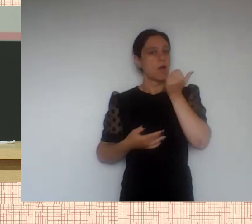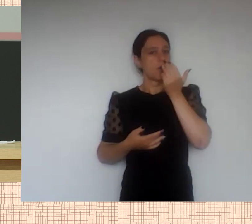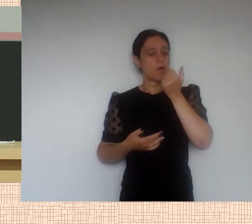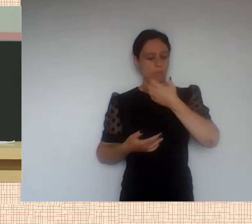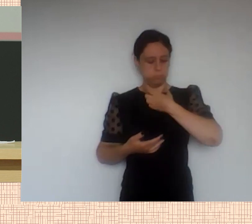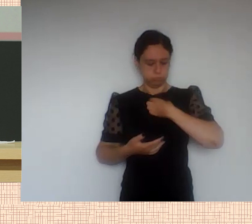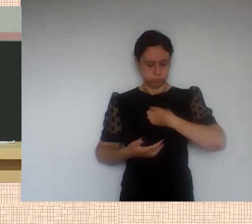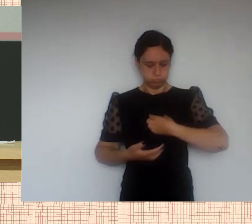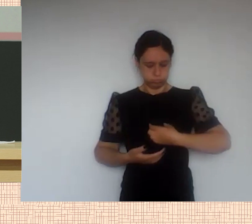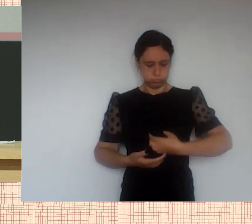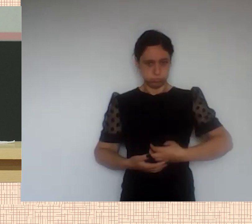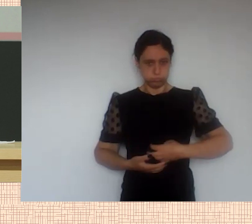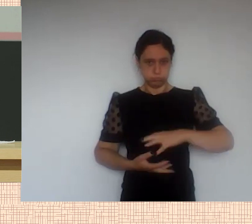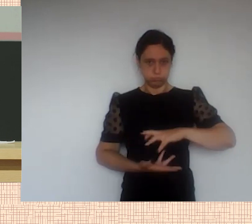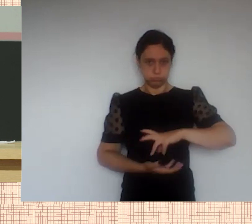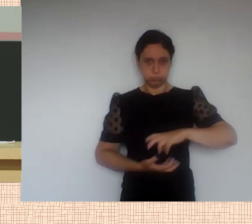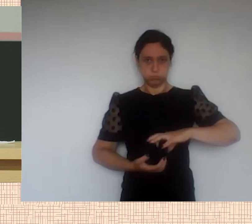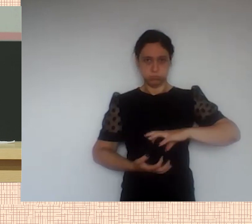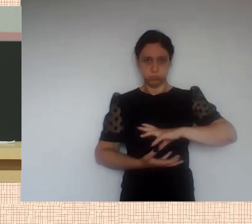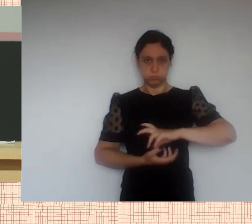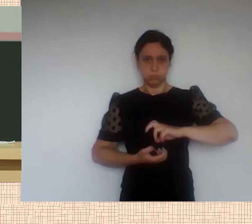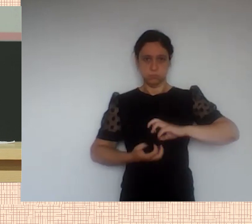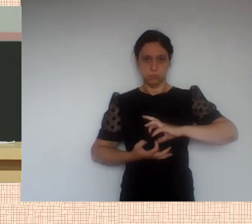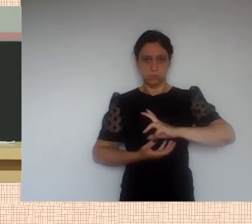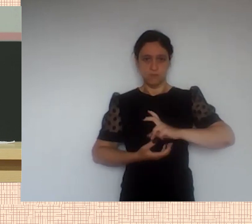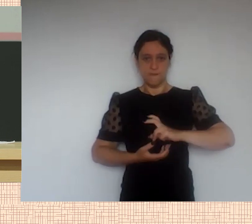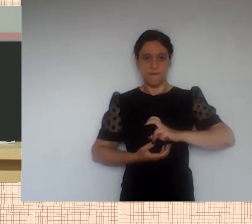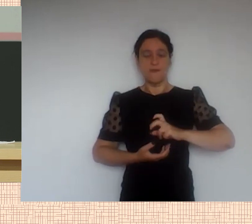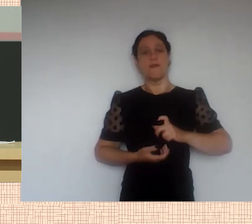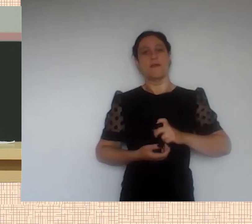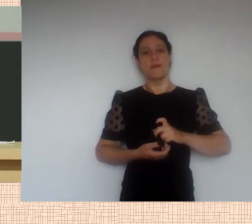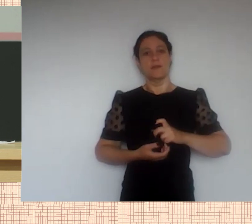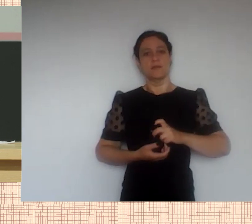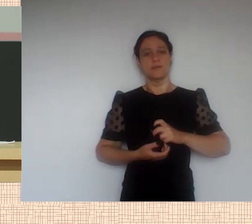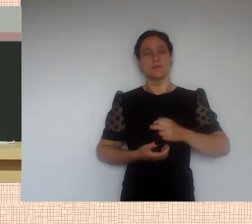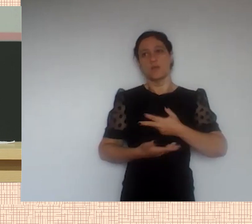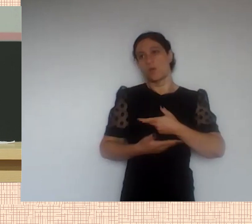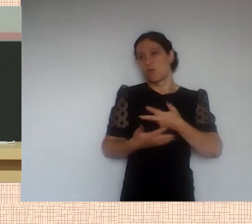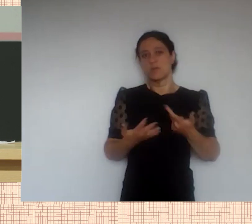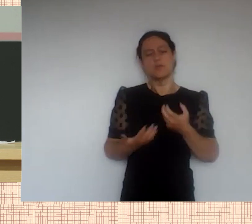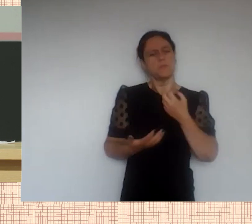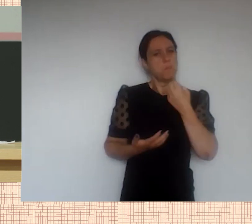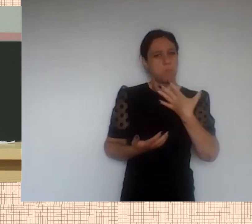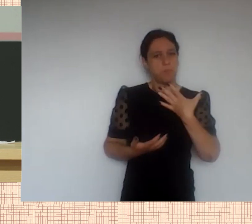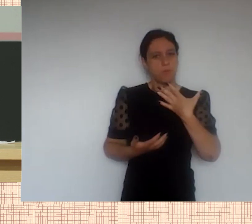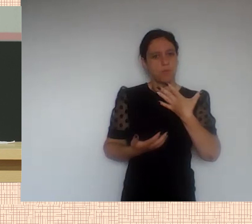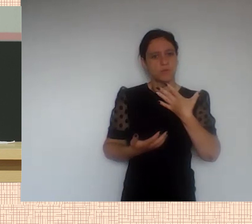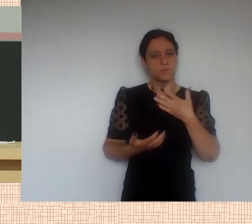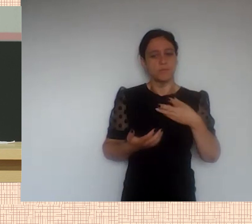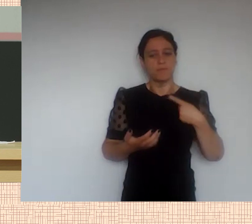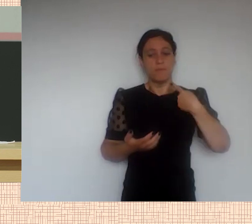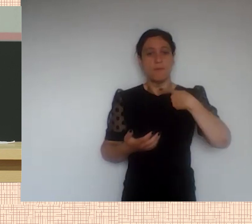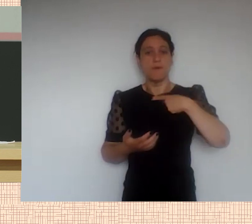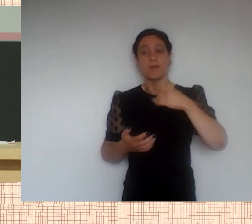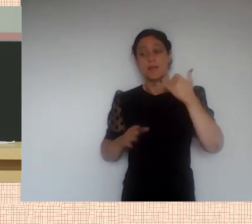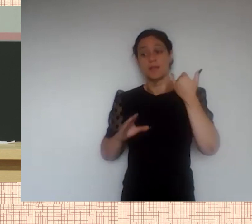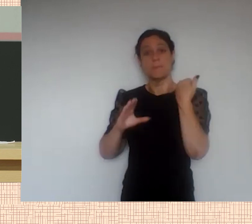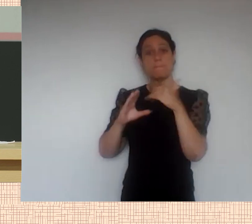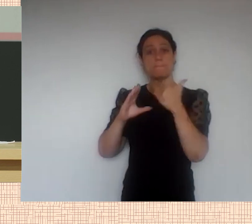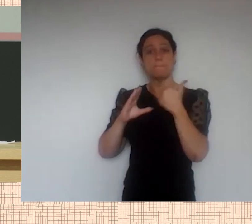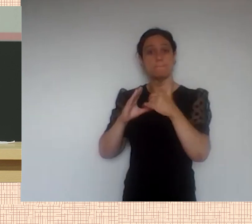digerem e passam os nutrientes da comida que você comeu para a corrente